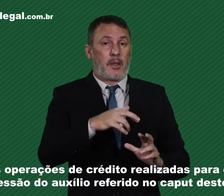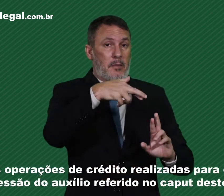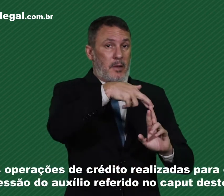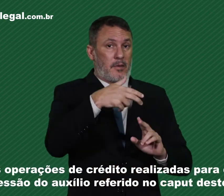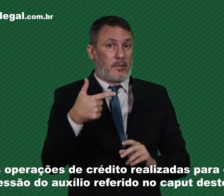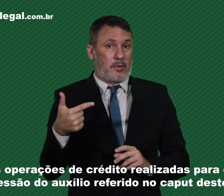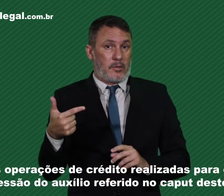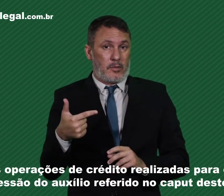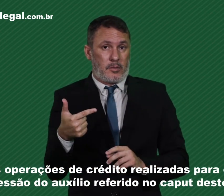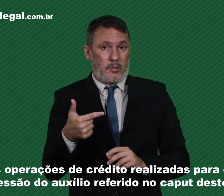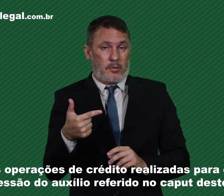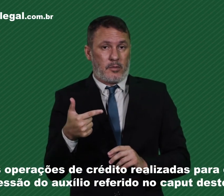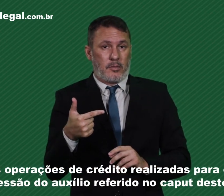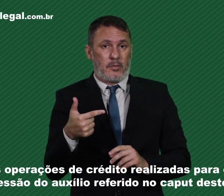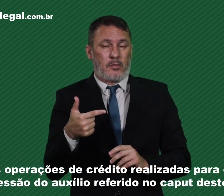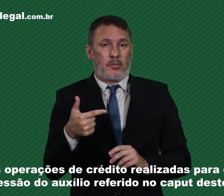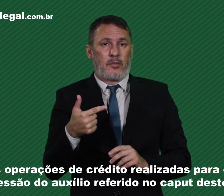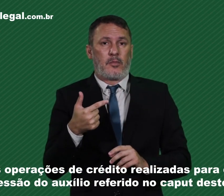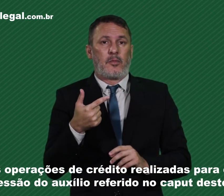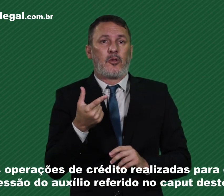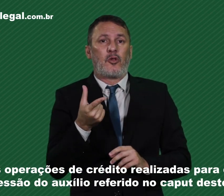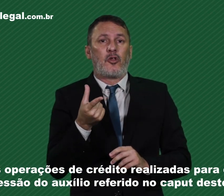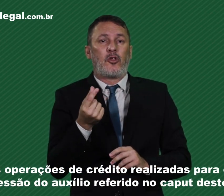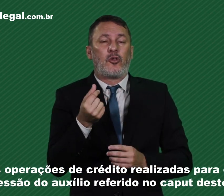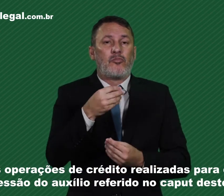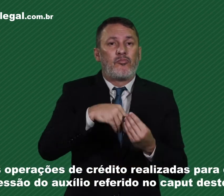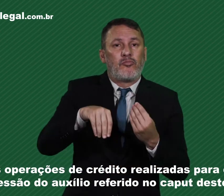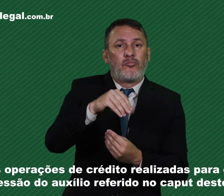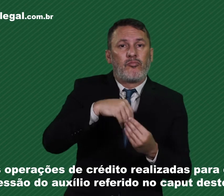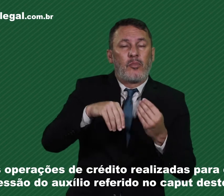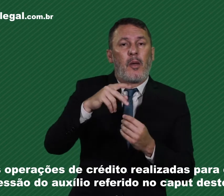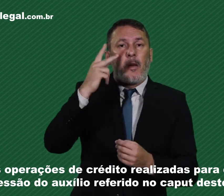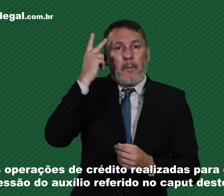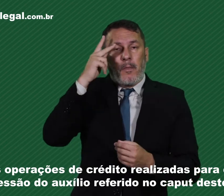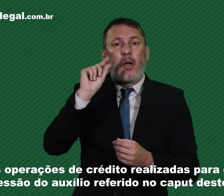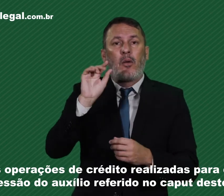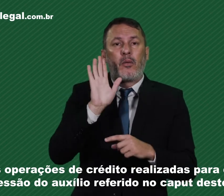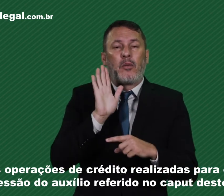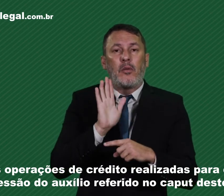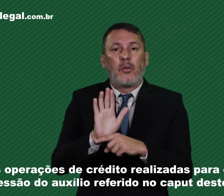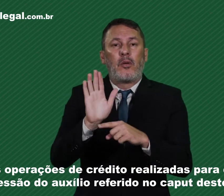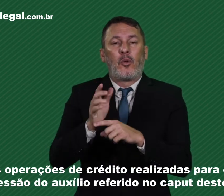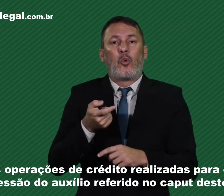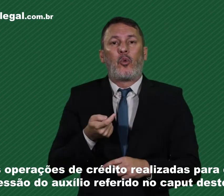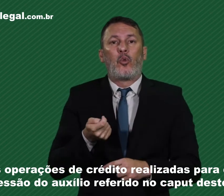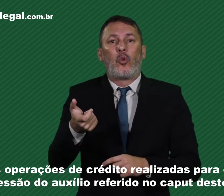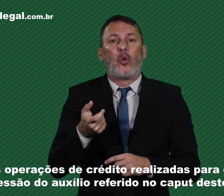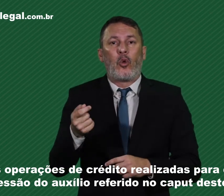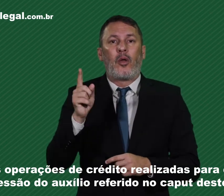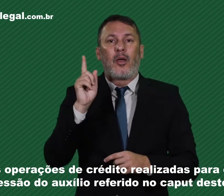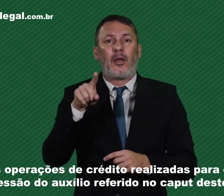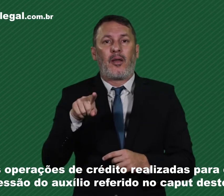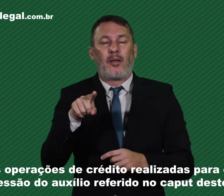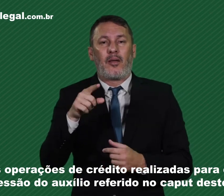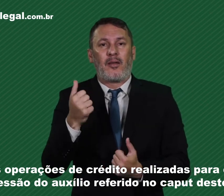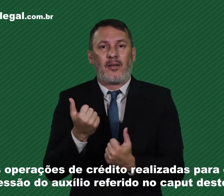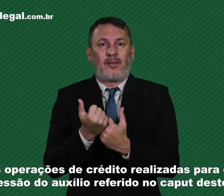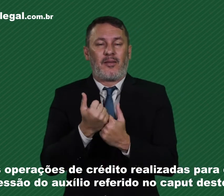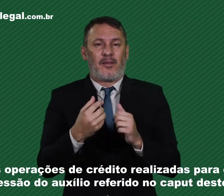parágrafo segundo as operações de crédito realizadas para custear a concessão do auxílio referido no